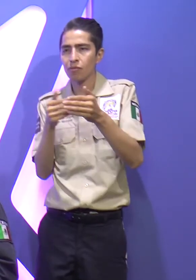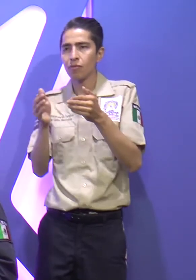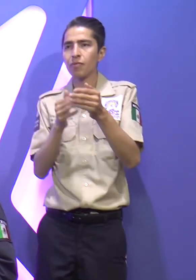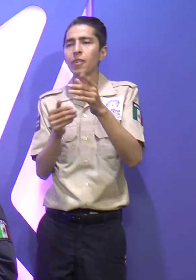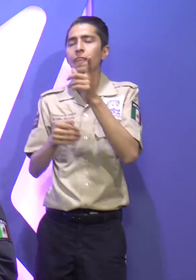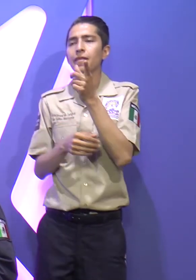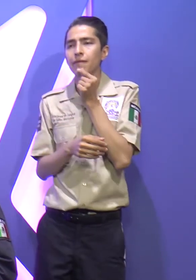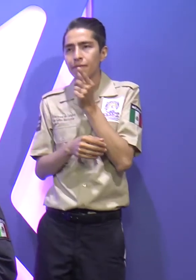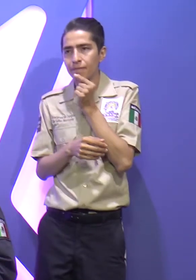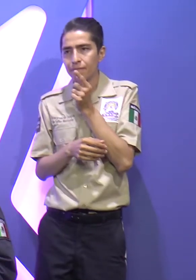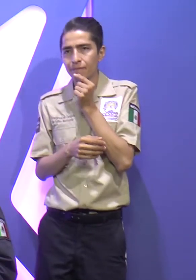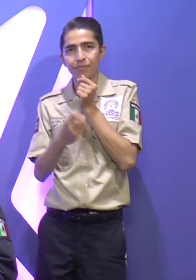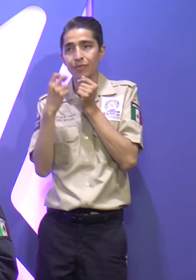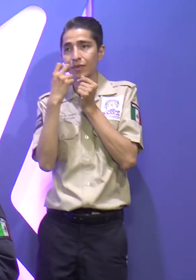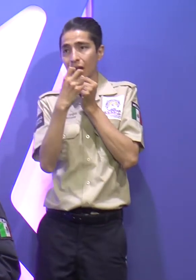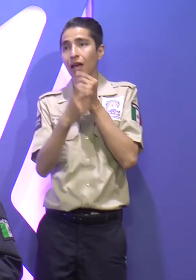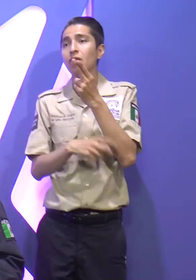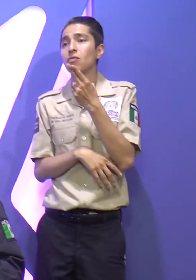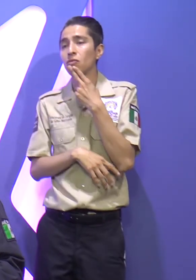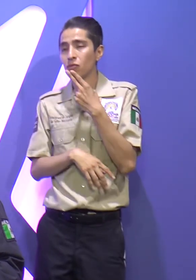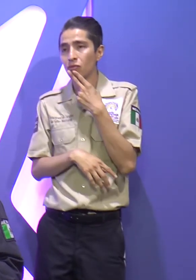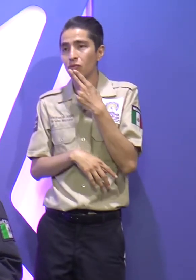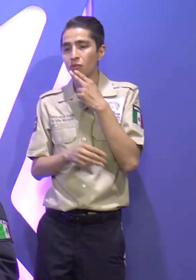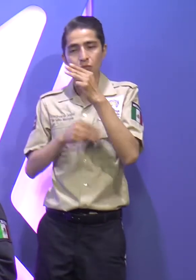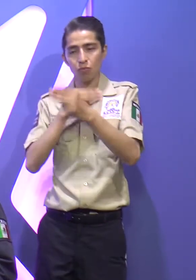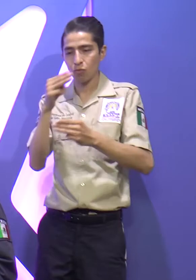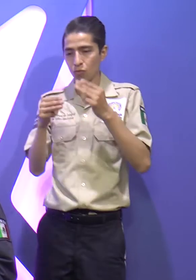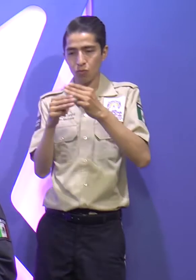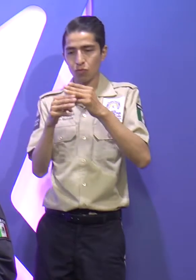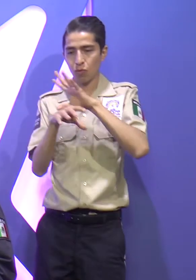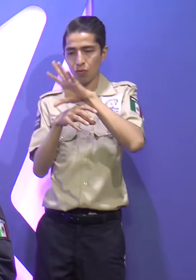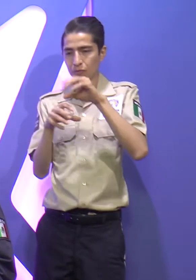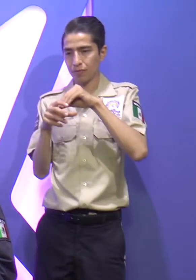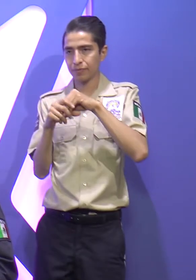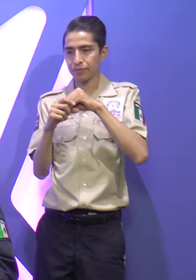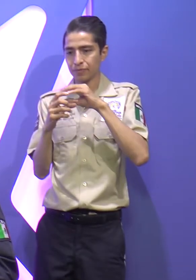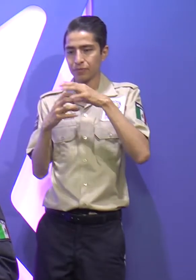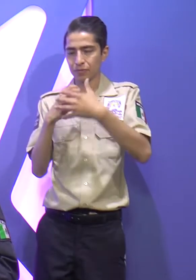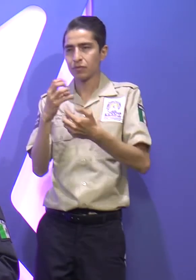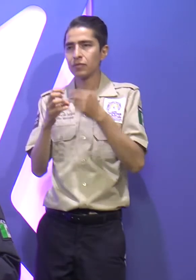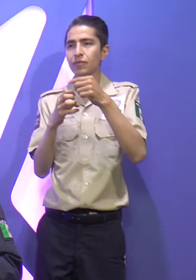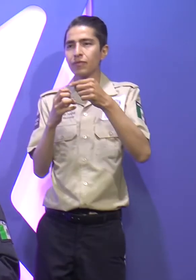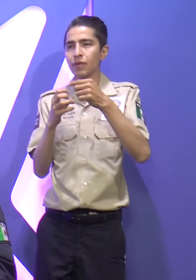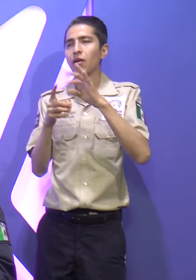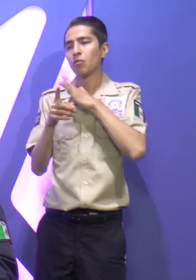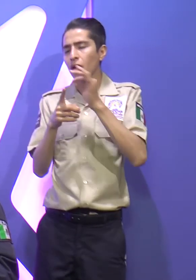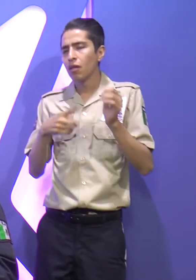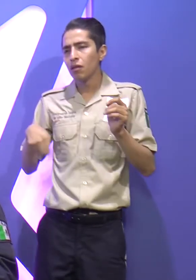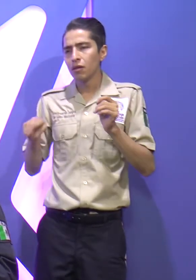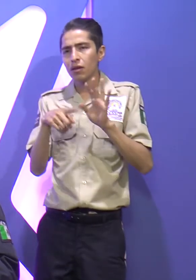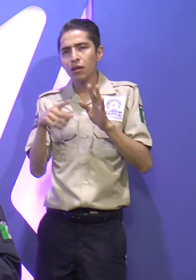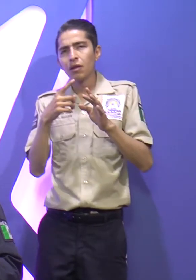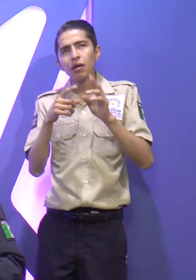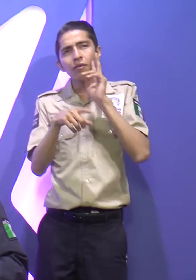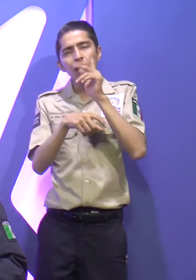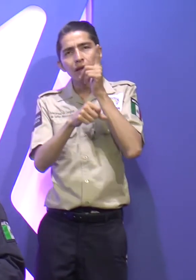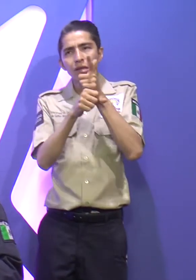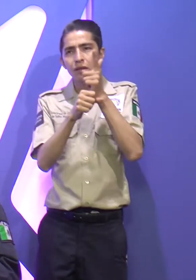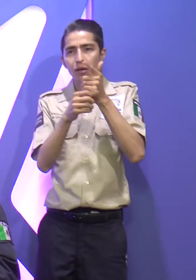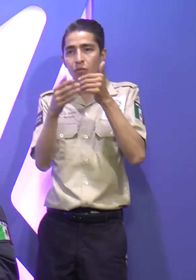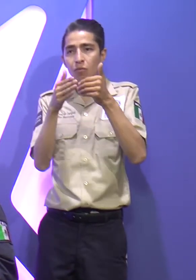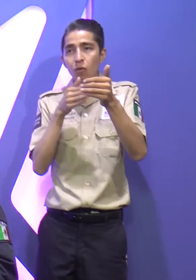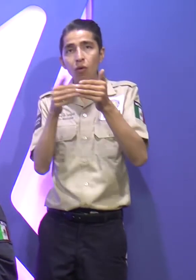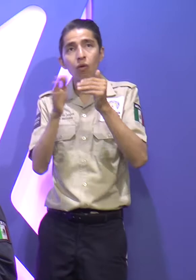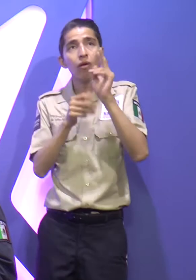policiales que se están utilizando en todo el mundo y donde nosotros podemos determinar si es que hay algún modelo